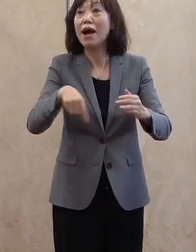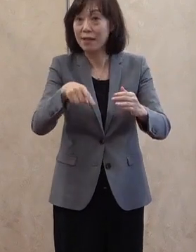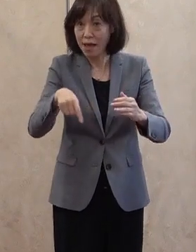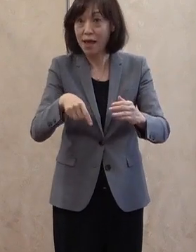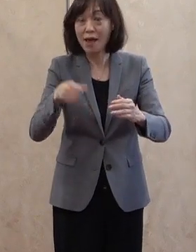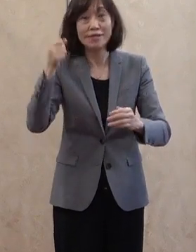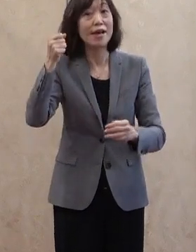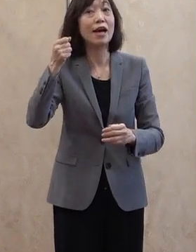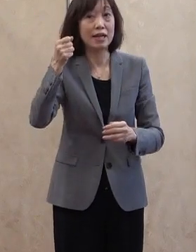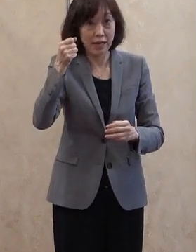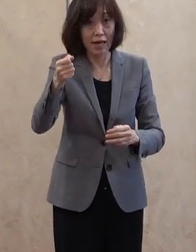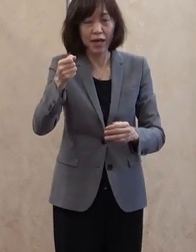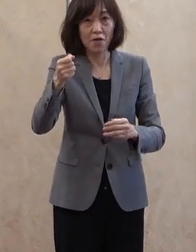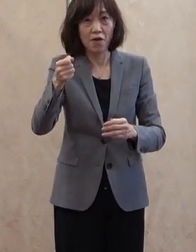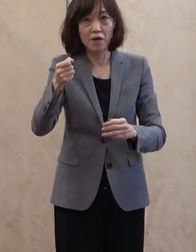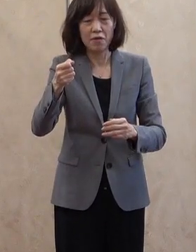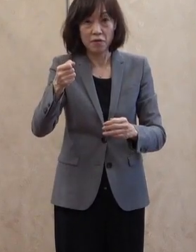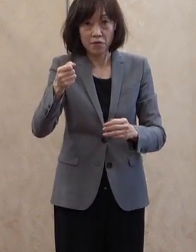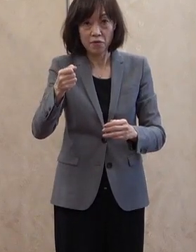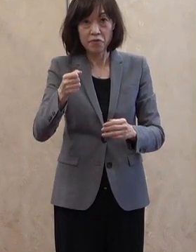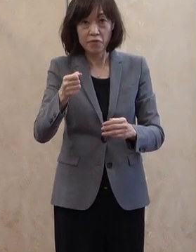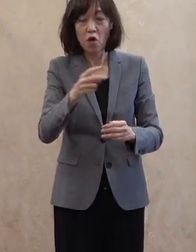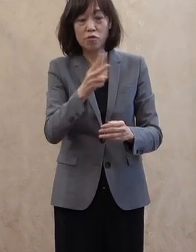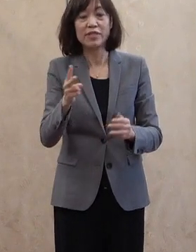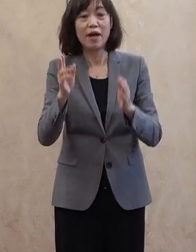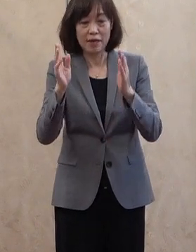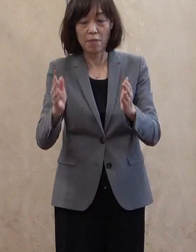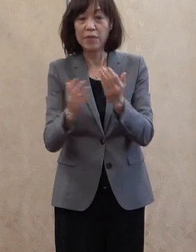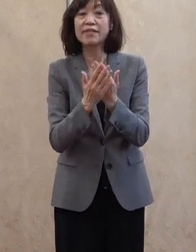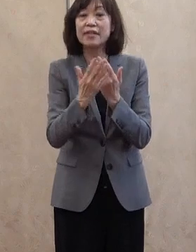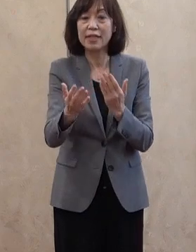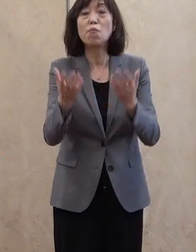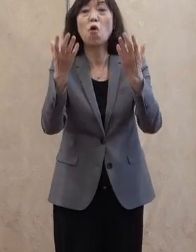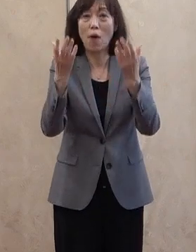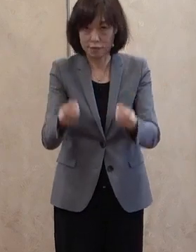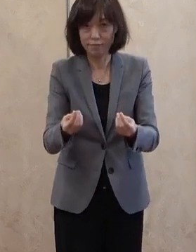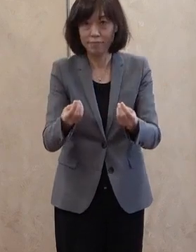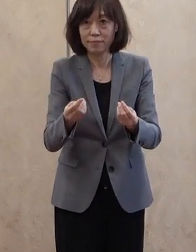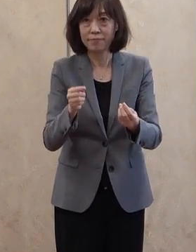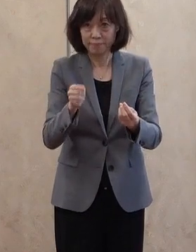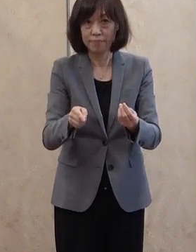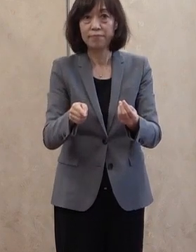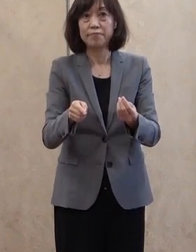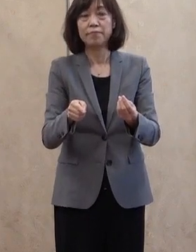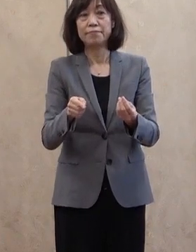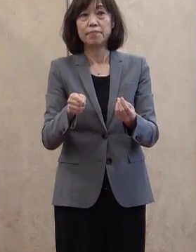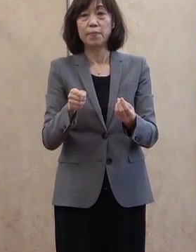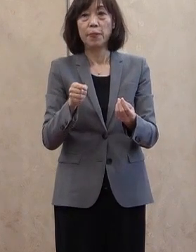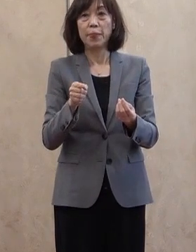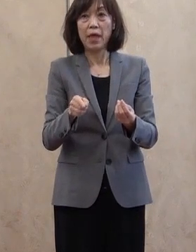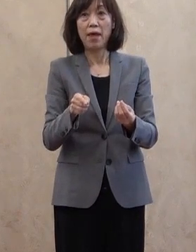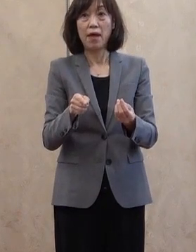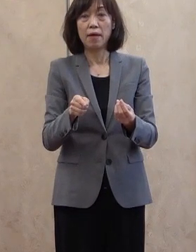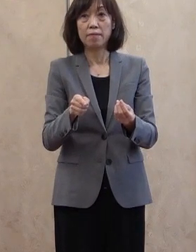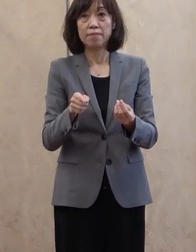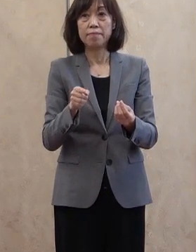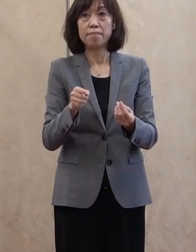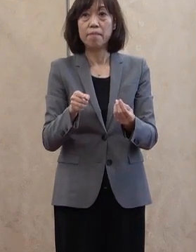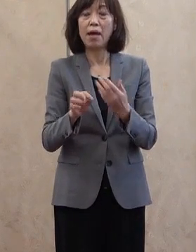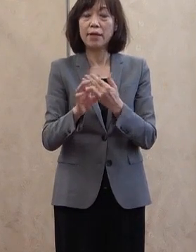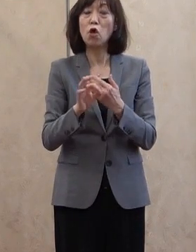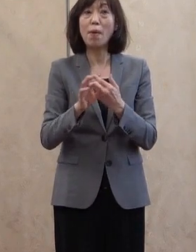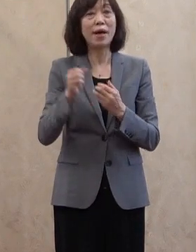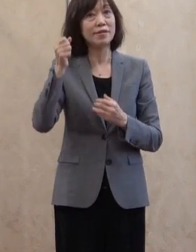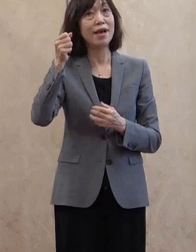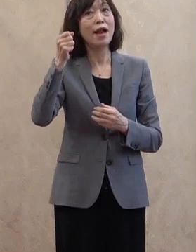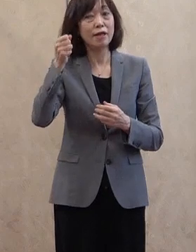聖火リレーについては完結をさせると、セレブレーションも含めて完結をさせると。そして一定の、例えば聖火